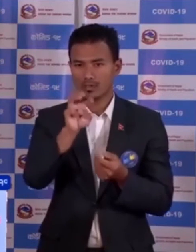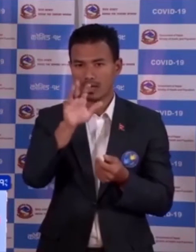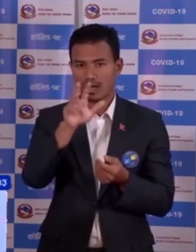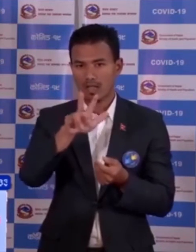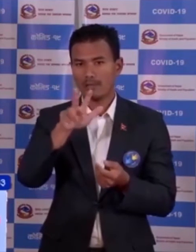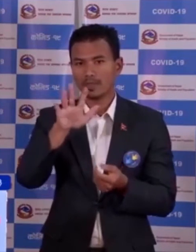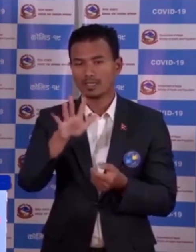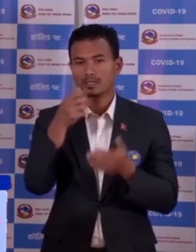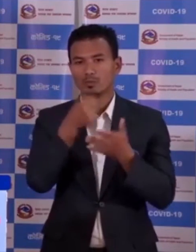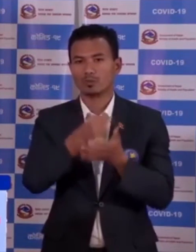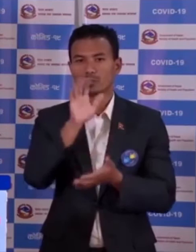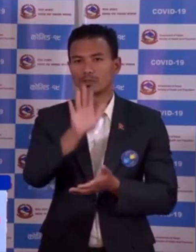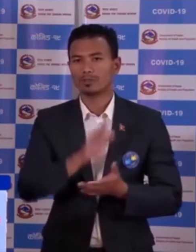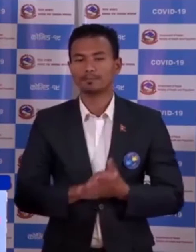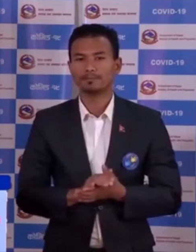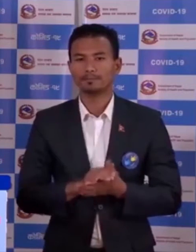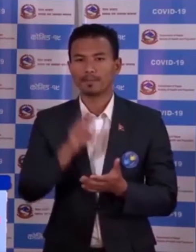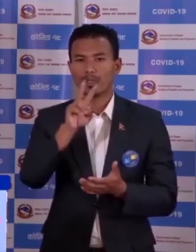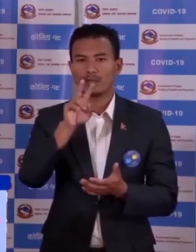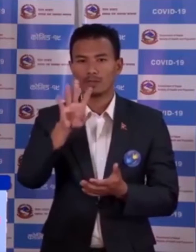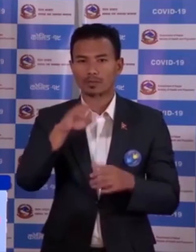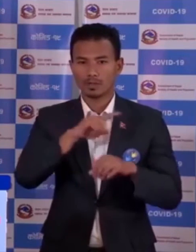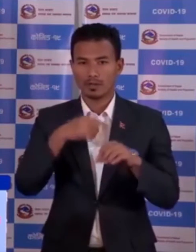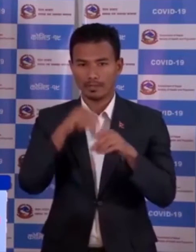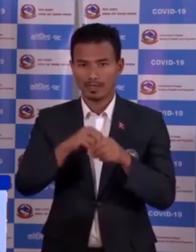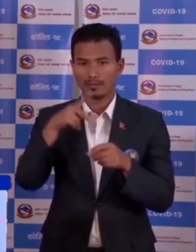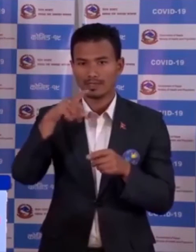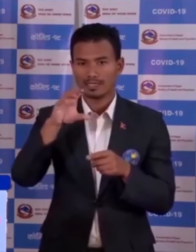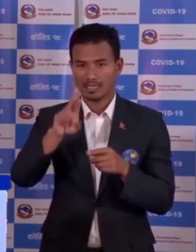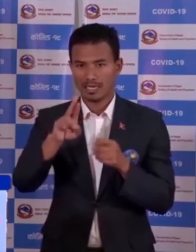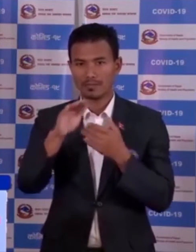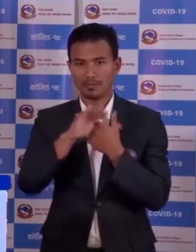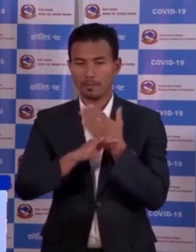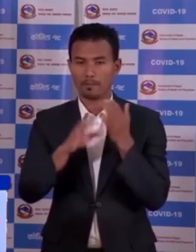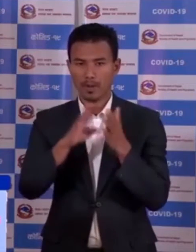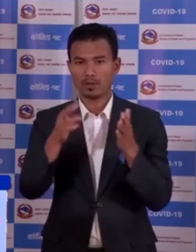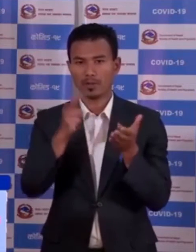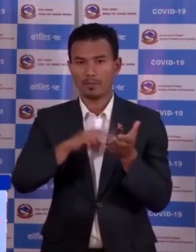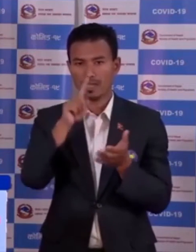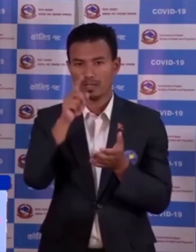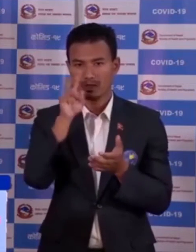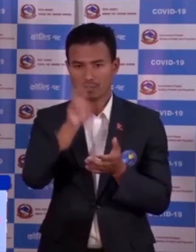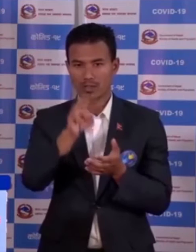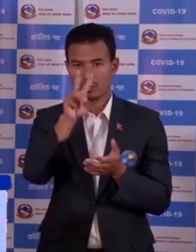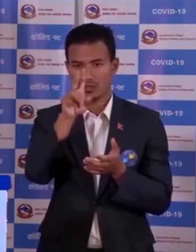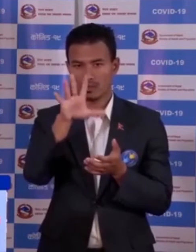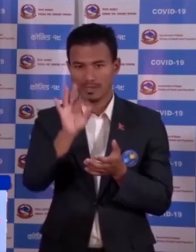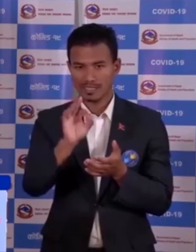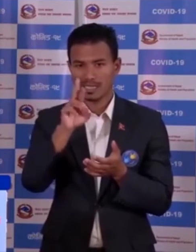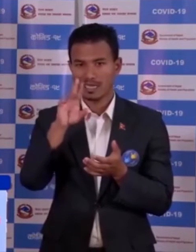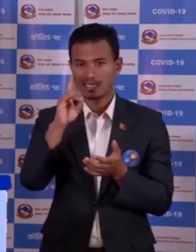शुक्र दिन मात्रे थप 9 गोटे में कोरोना के संक्रमण पुष्टि भेल। प्रवक्ता देव कोटा के कहब रहला छ